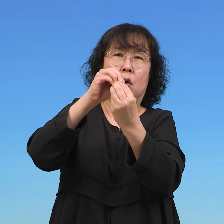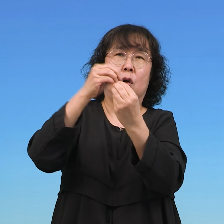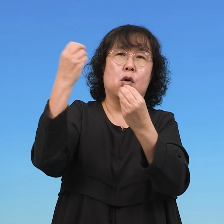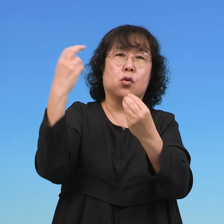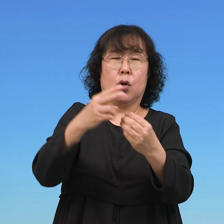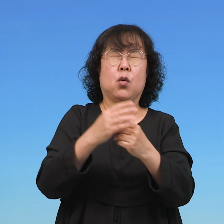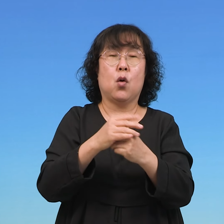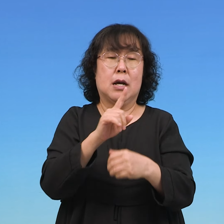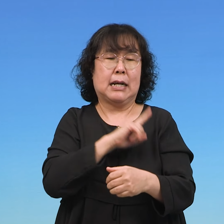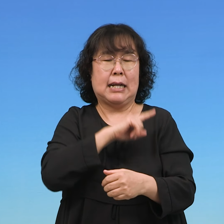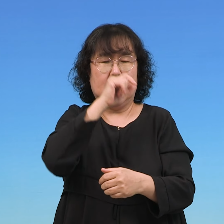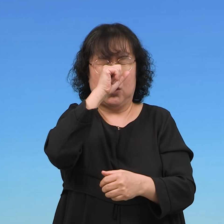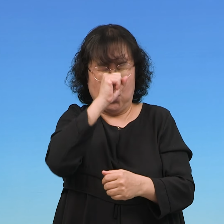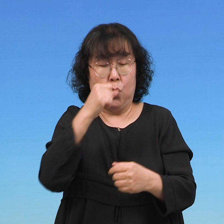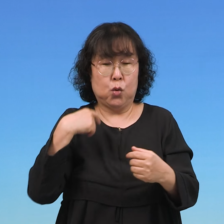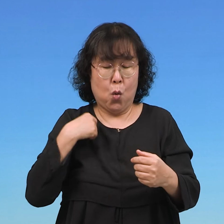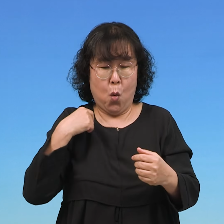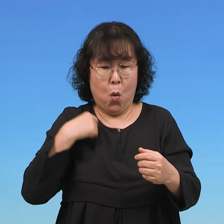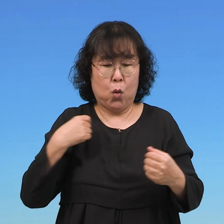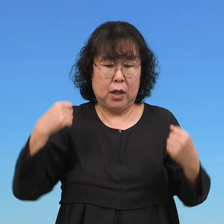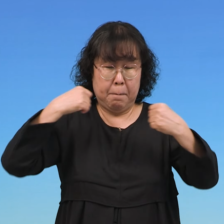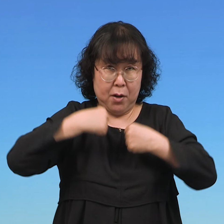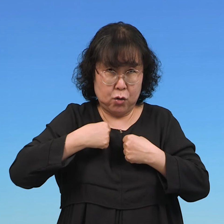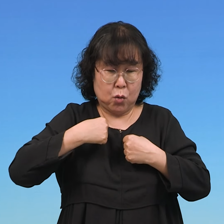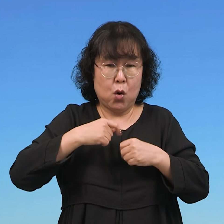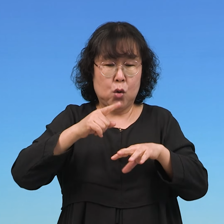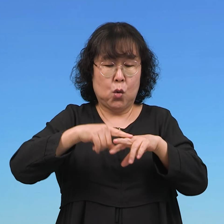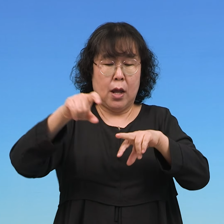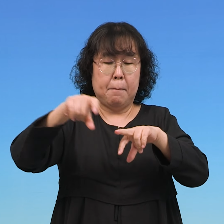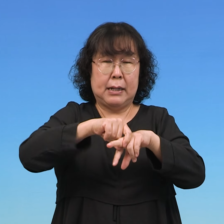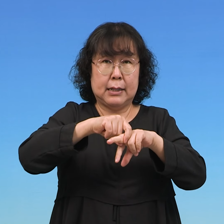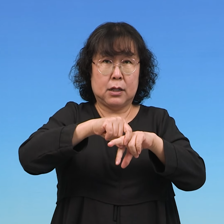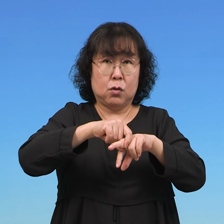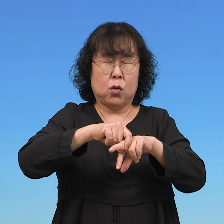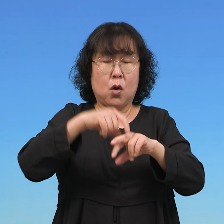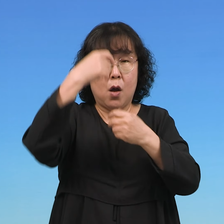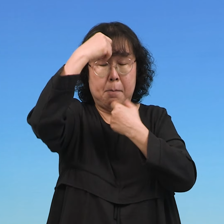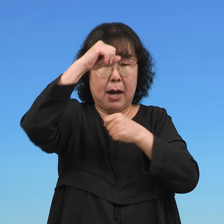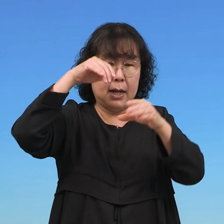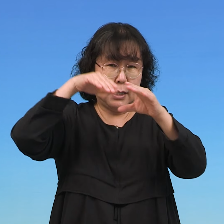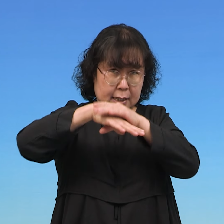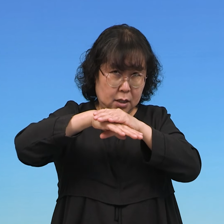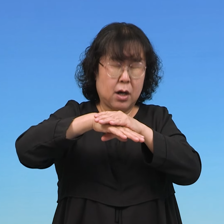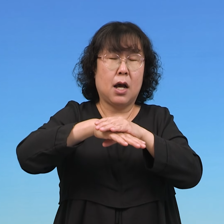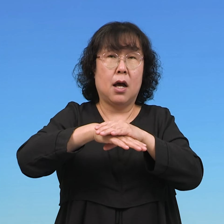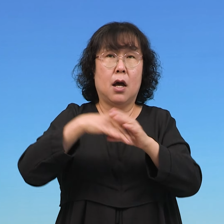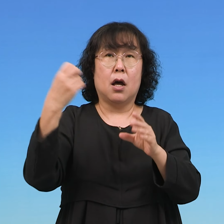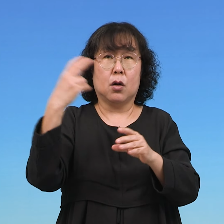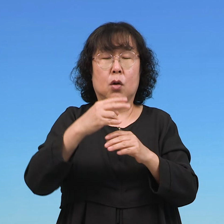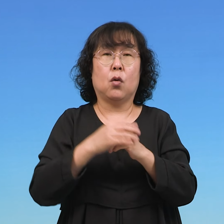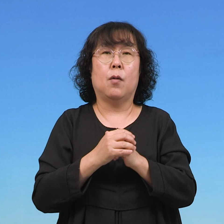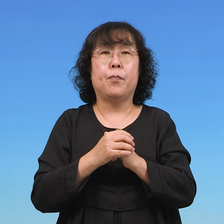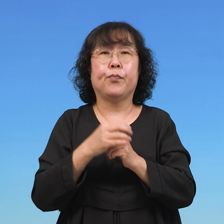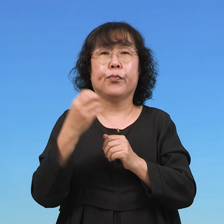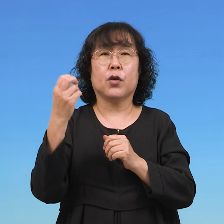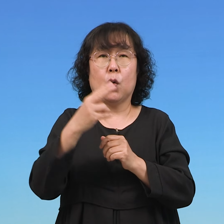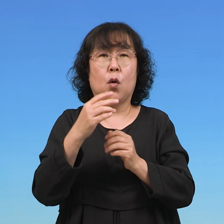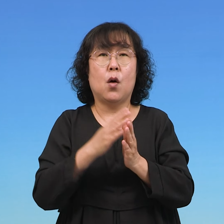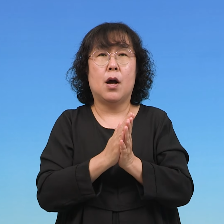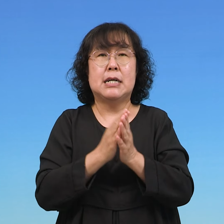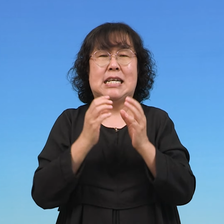종들에게 이르되 제일 좋은 옷을 내어다가 입히고 손에 가락지를 끼우고 발에 신을 신기라. 그 다음